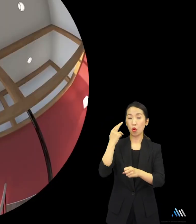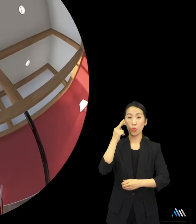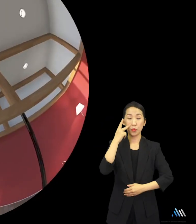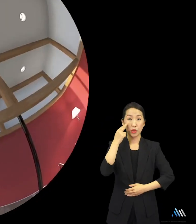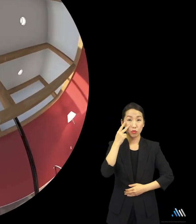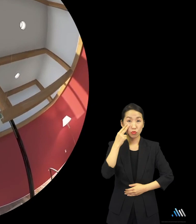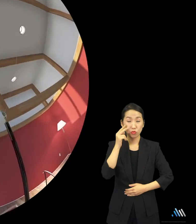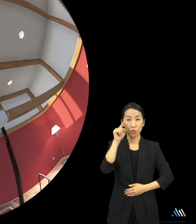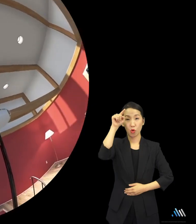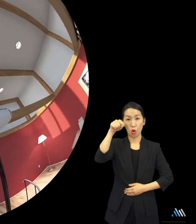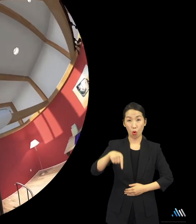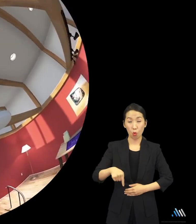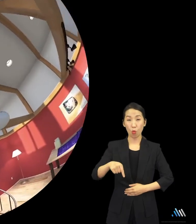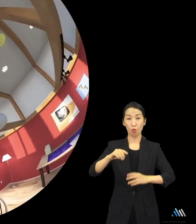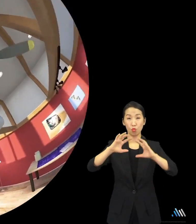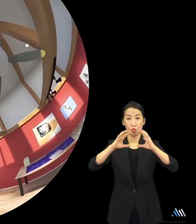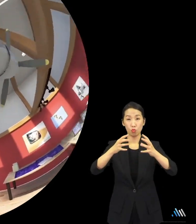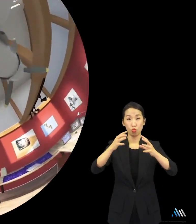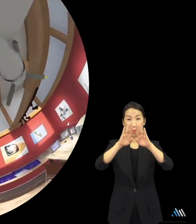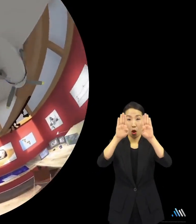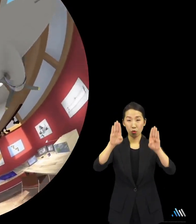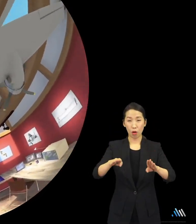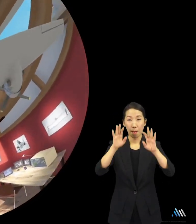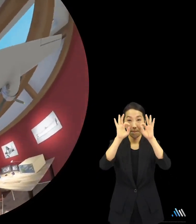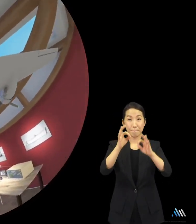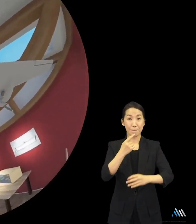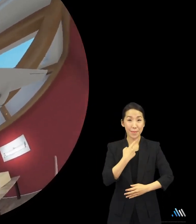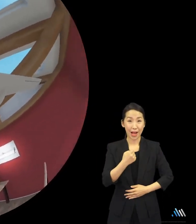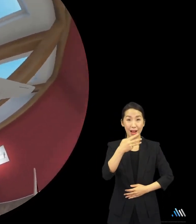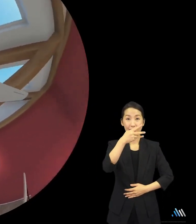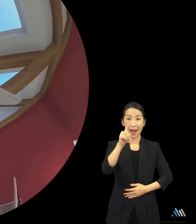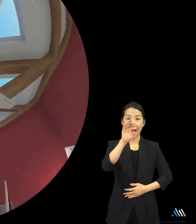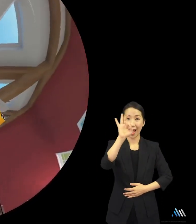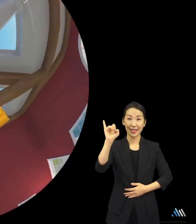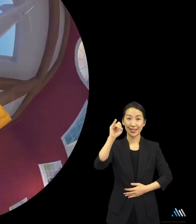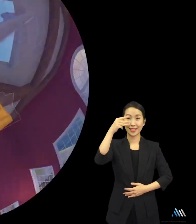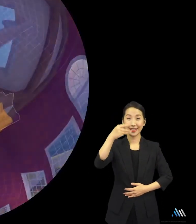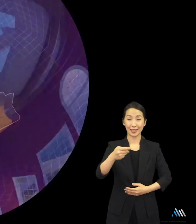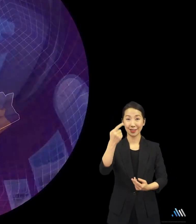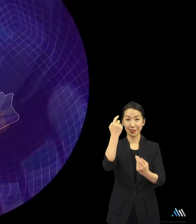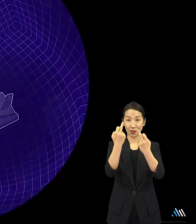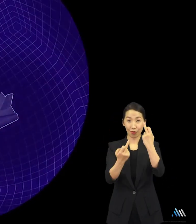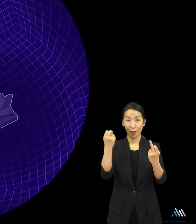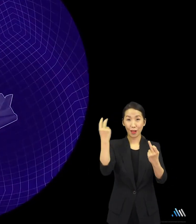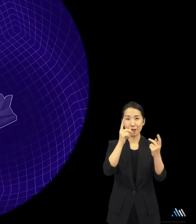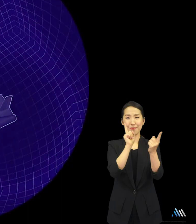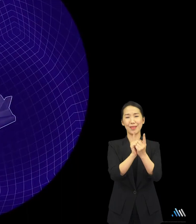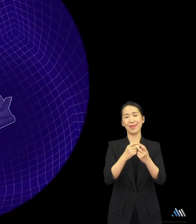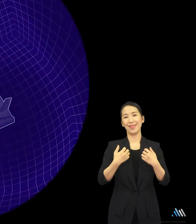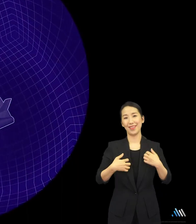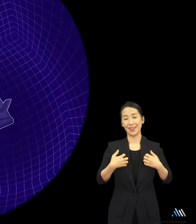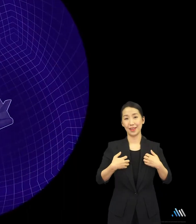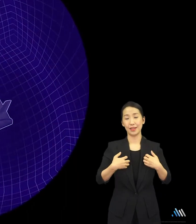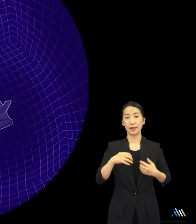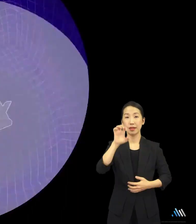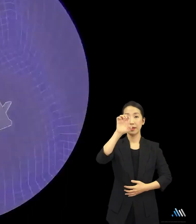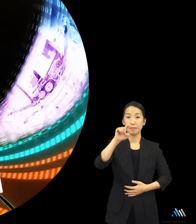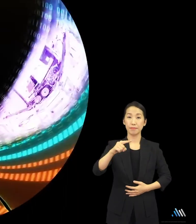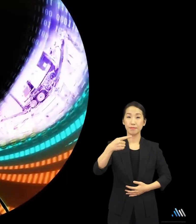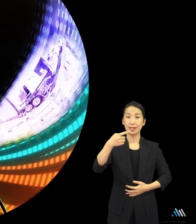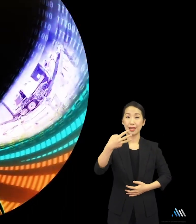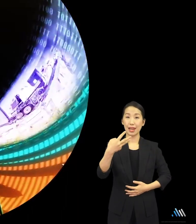미국 항공우주 박물관에서 봤던 라이트 형제를 여기서 다시 만날 수 있어서 반가웠습니다. 라이트 형제가 플라이어